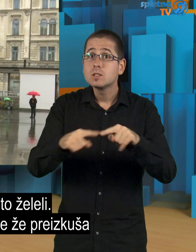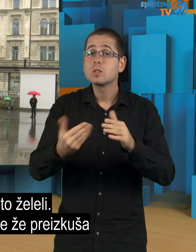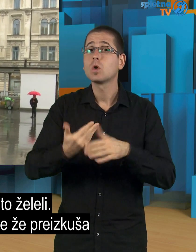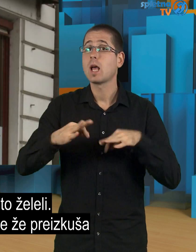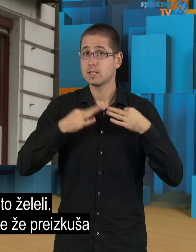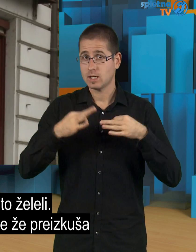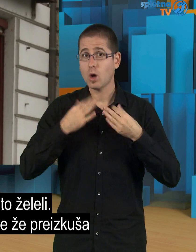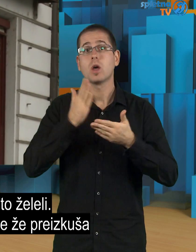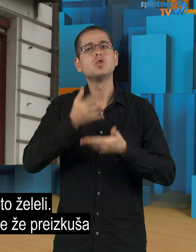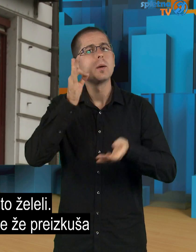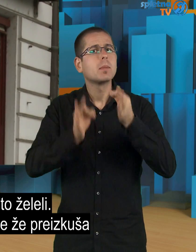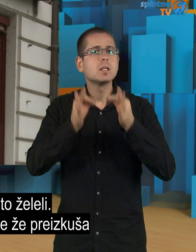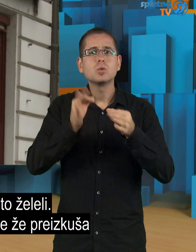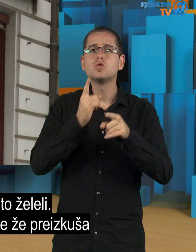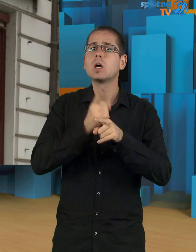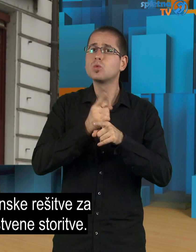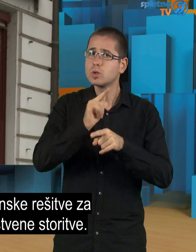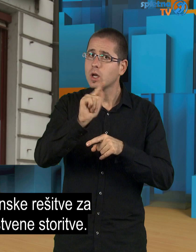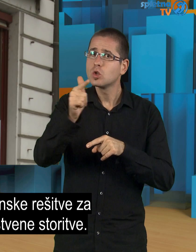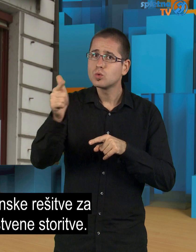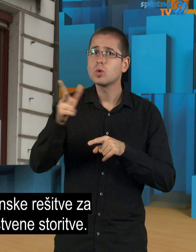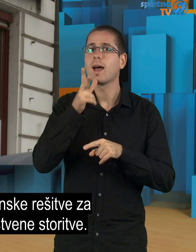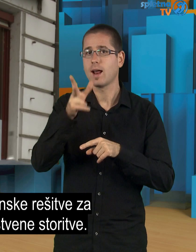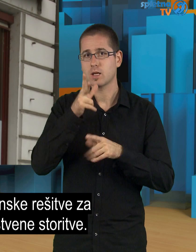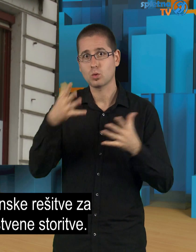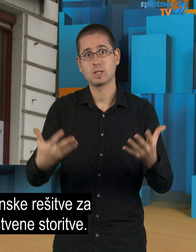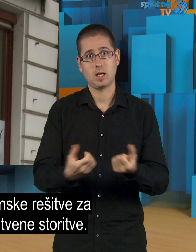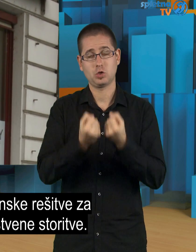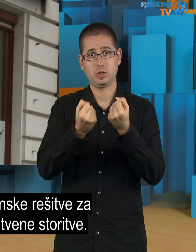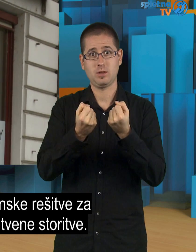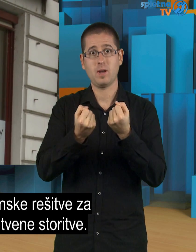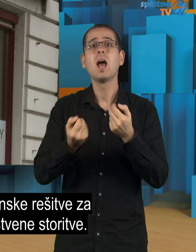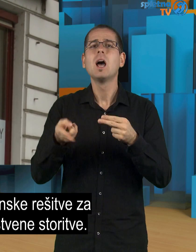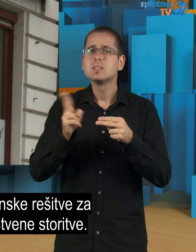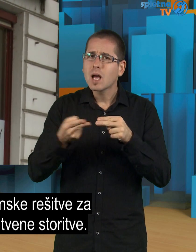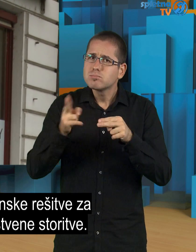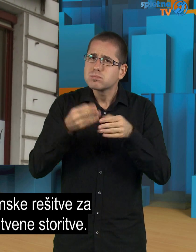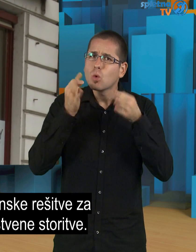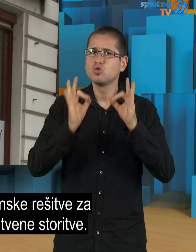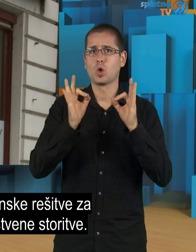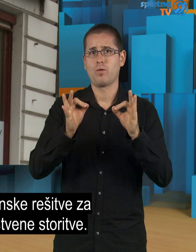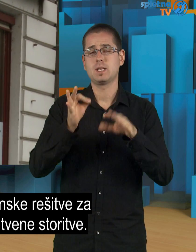Ministrstvo za zdravje že preizkuša tudi druge elektronske rešitve za učinkovitejše zdravstvene storitve.